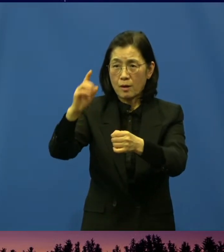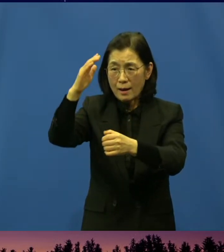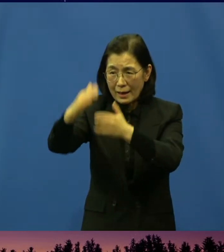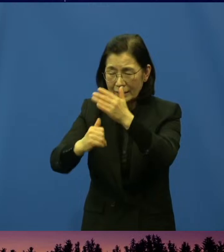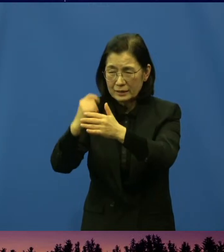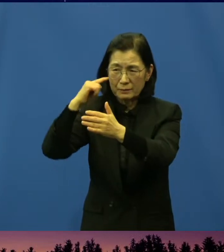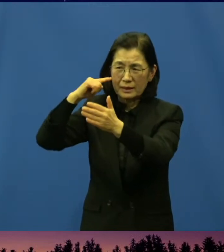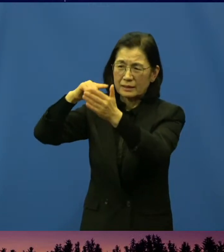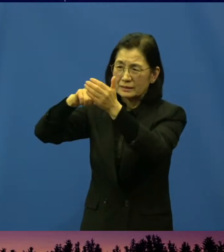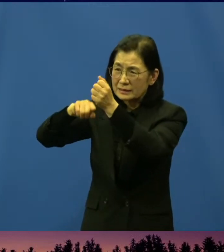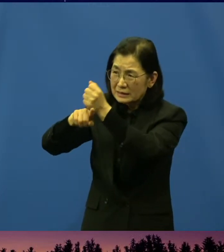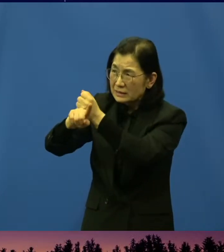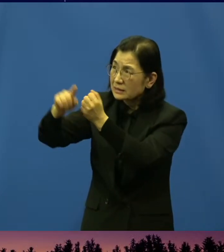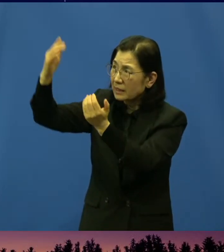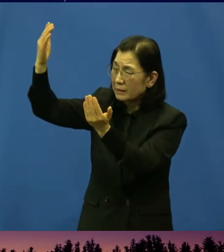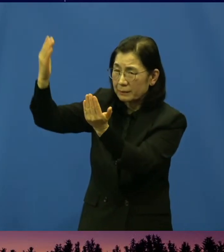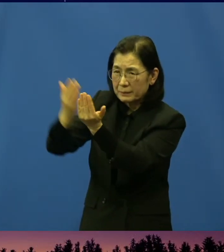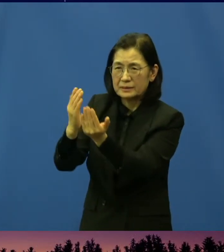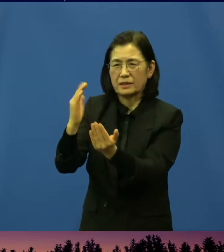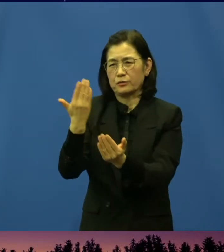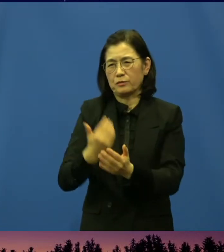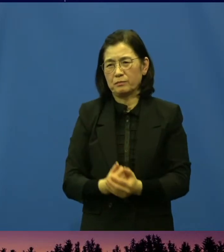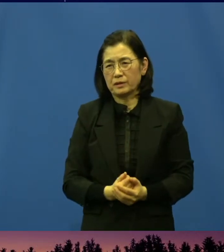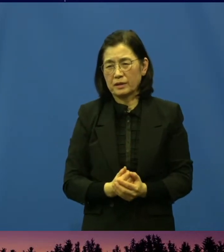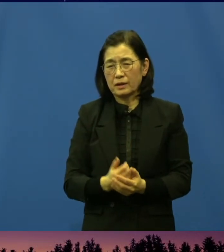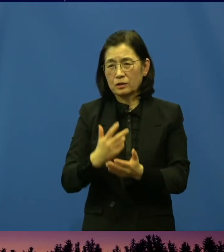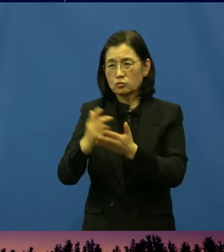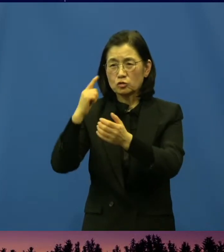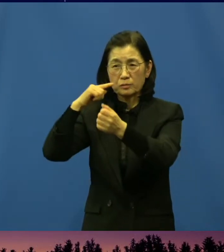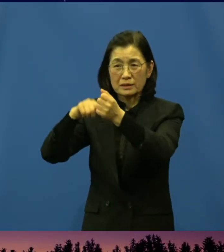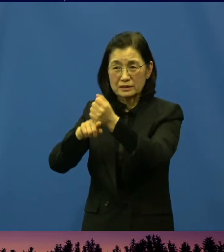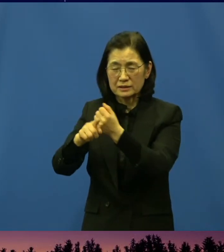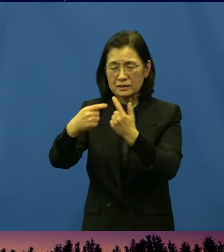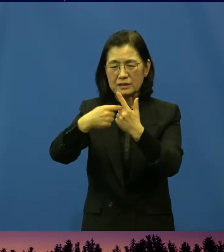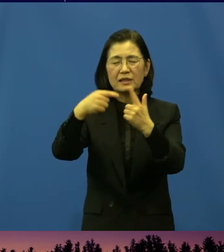된다. 주의 뜻이 무엇인가 이해하라.